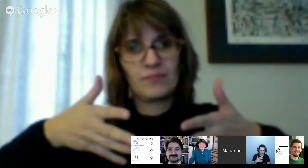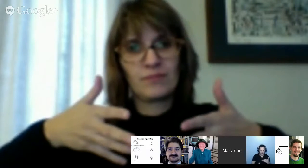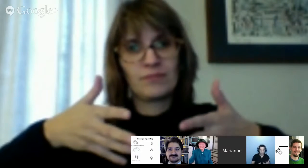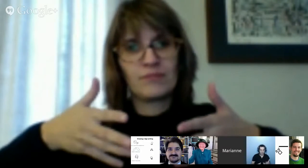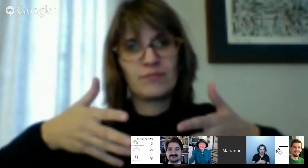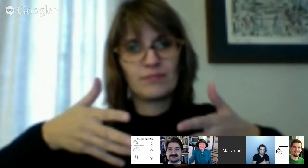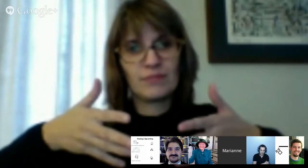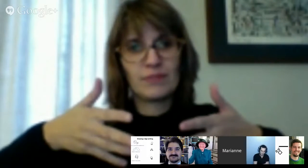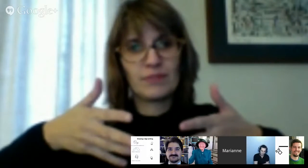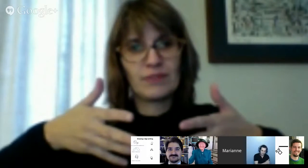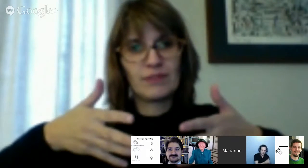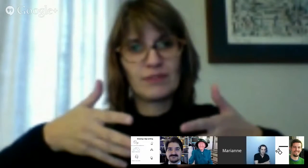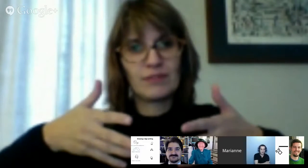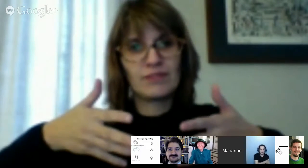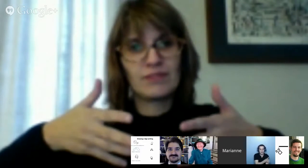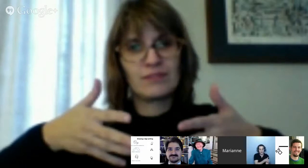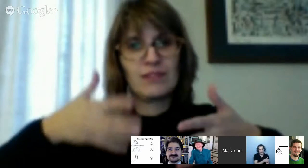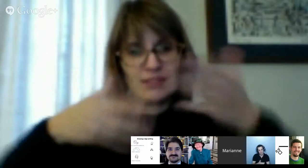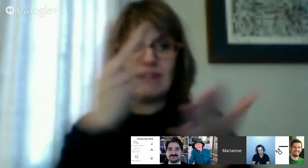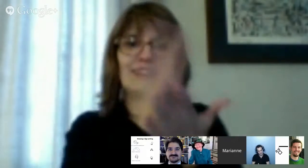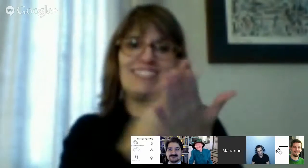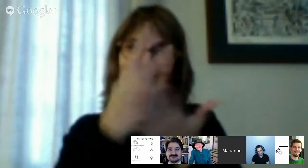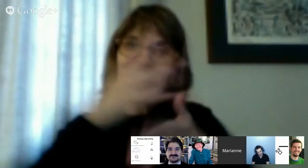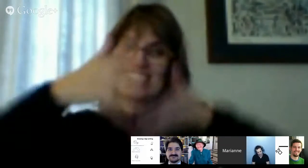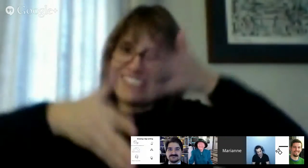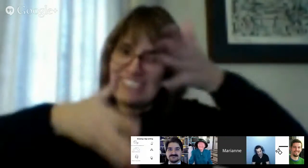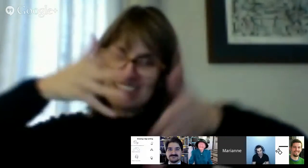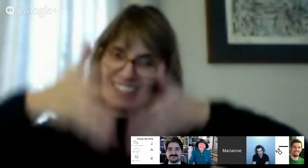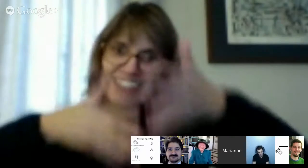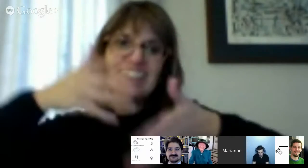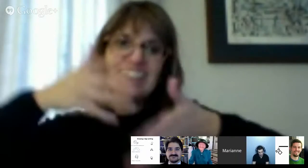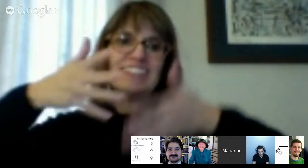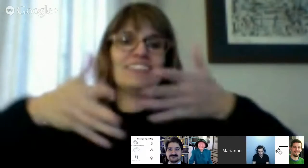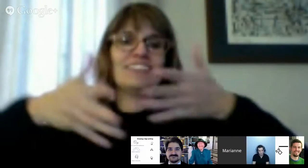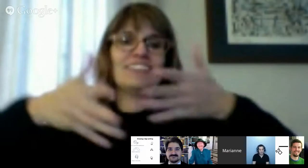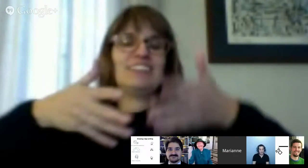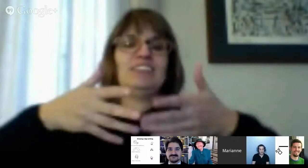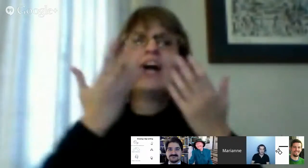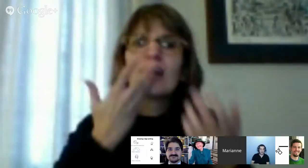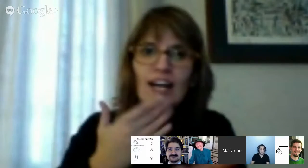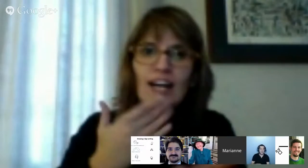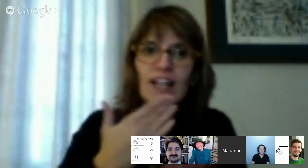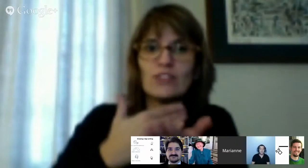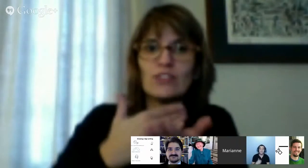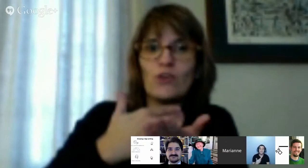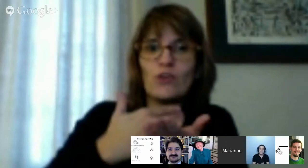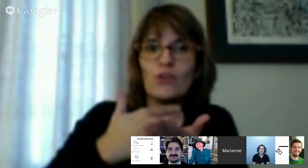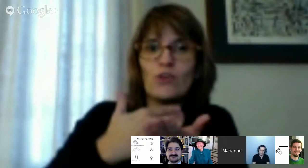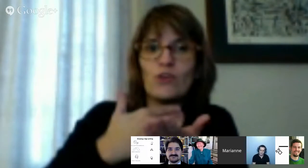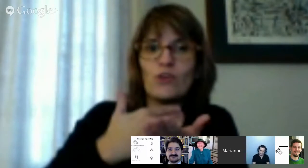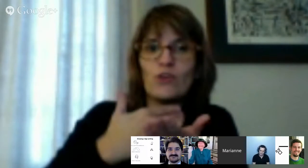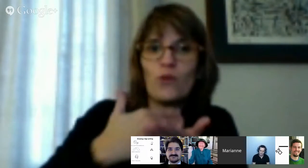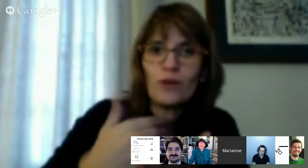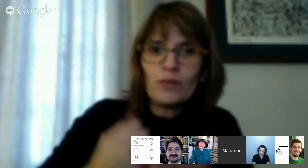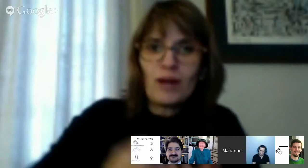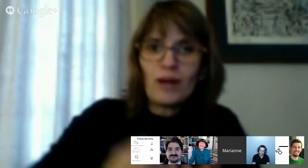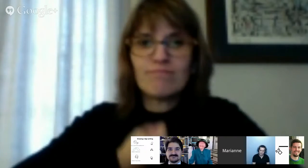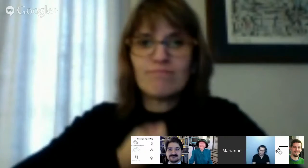onde nós sinalizávamos a história, a criança, ela desenhava, né, ela desenhava os sinais.